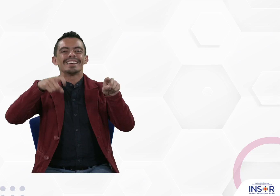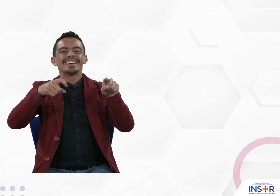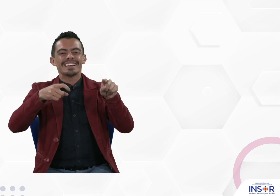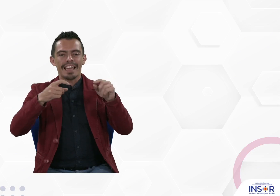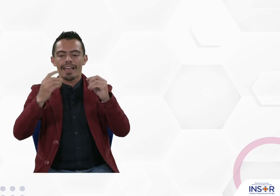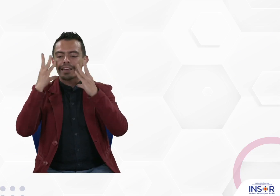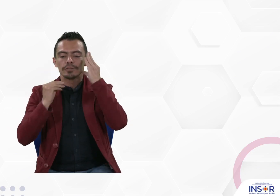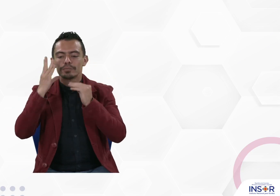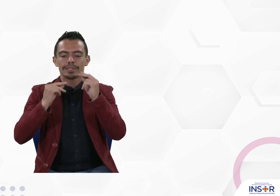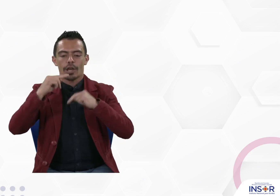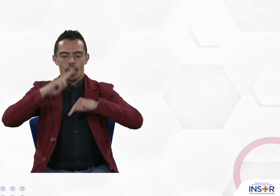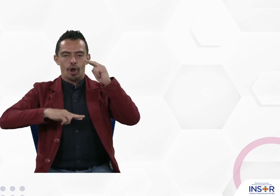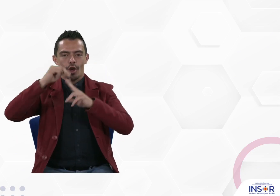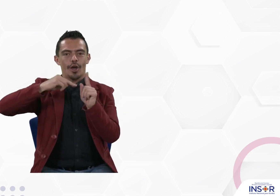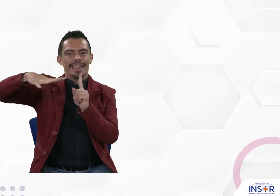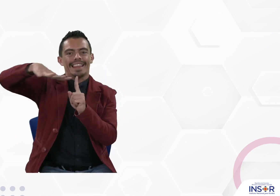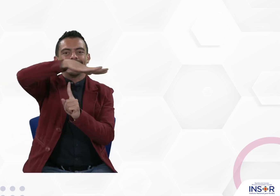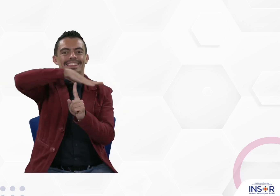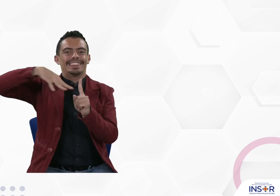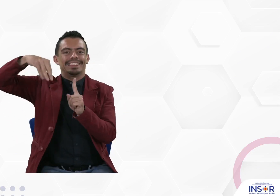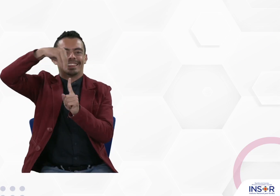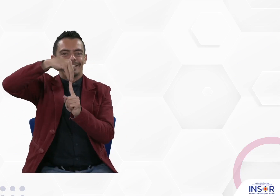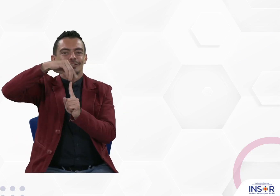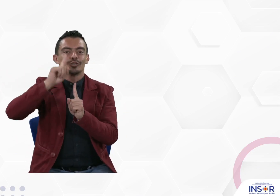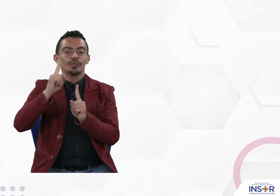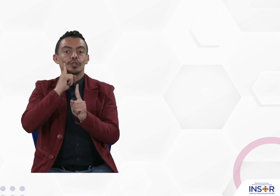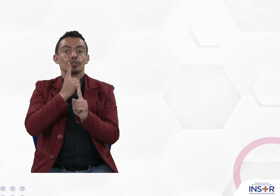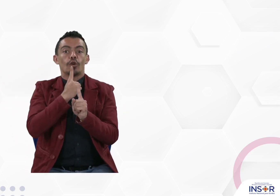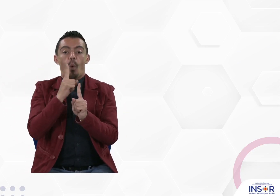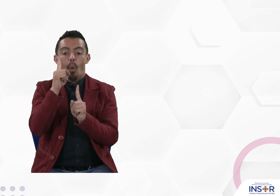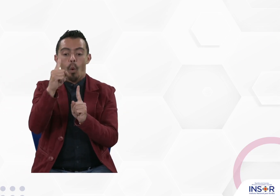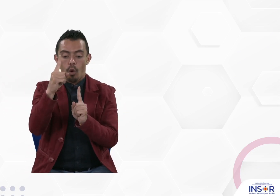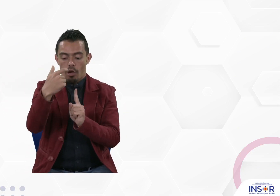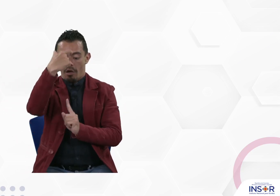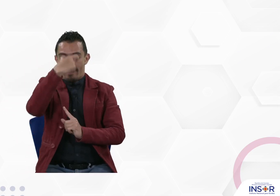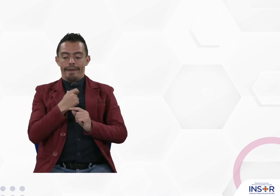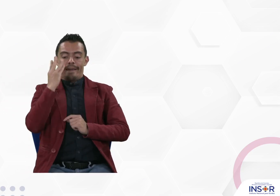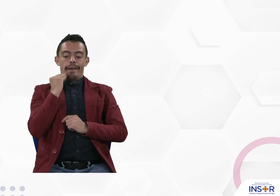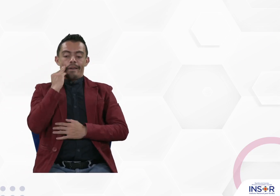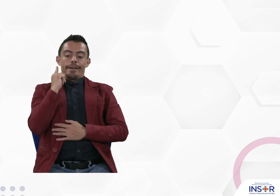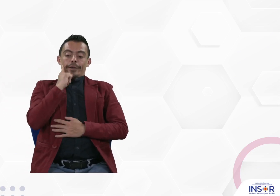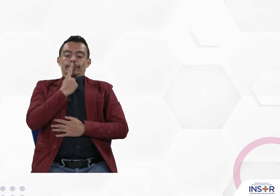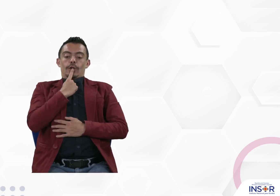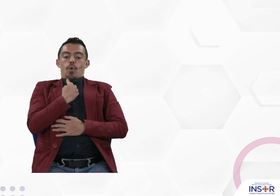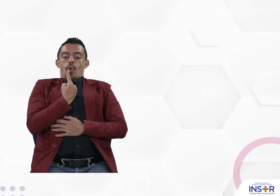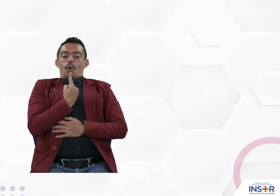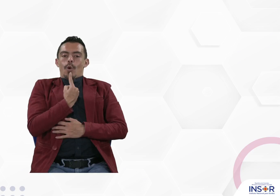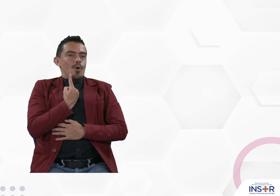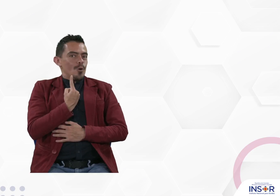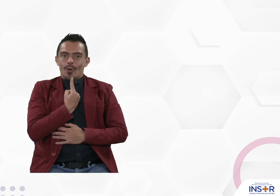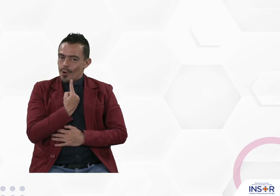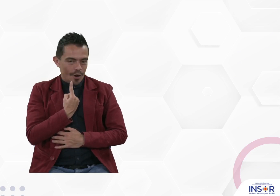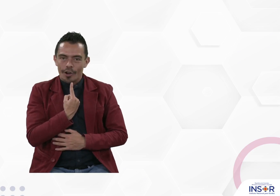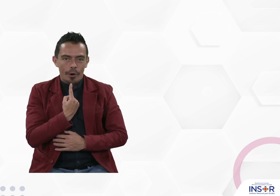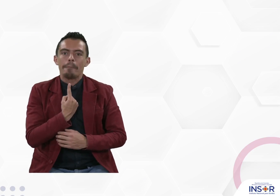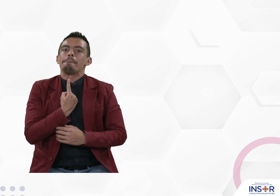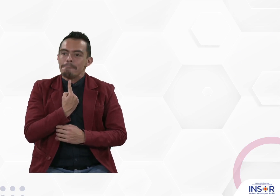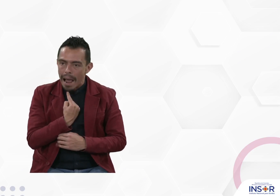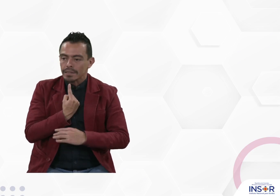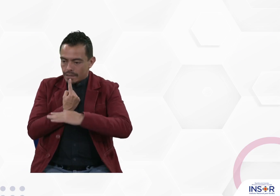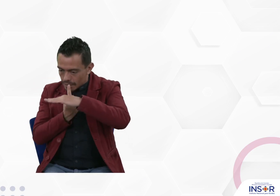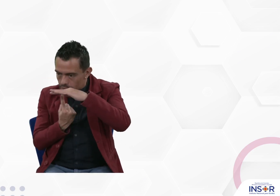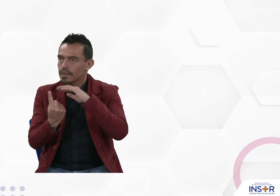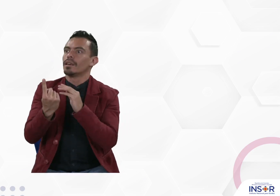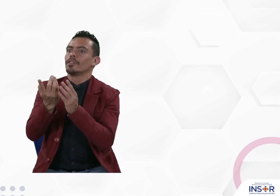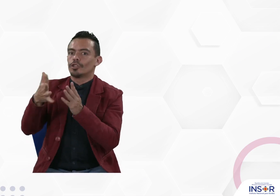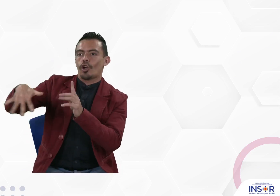que estas experiencias de construcción de de esa interseccionalidad